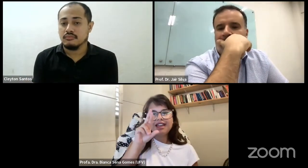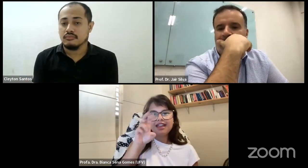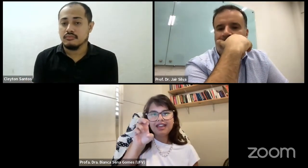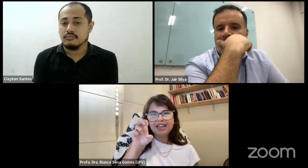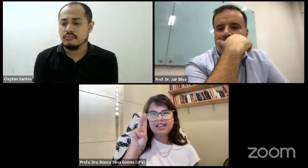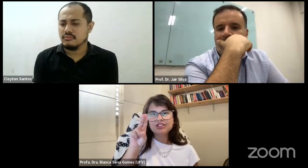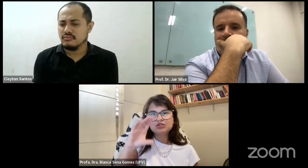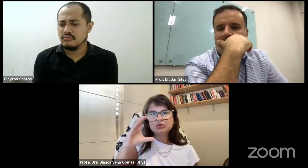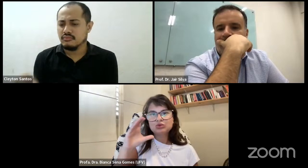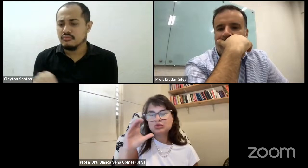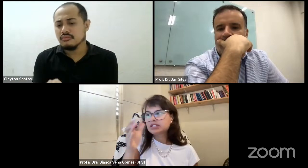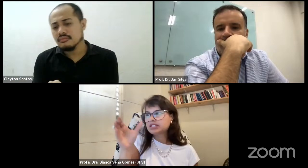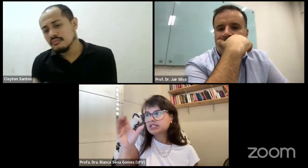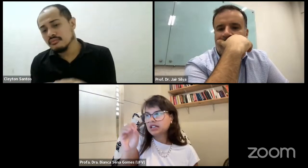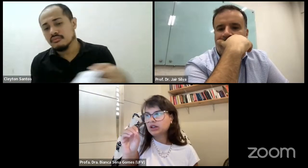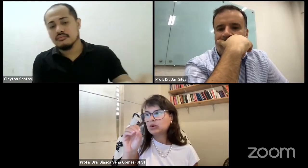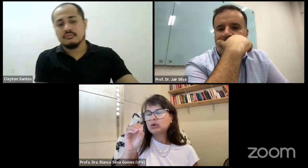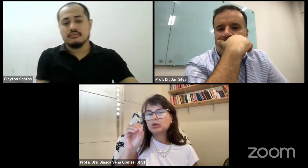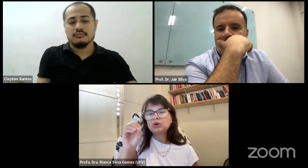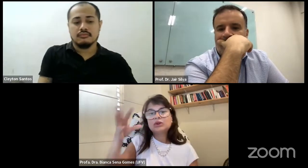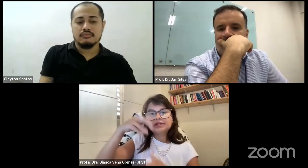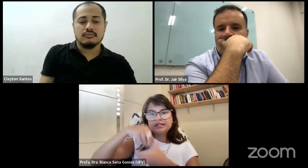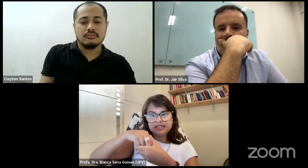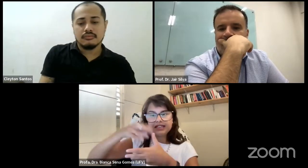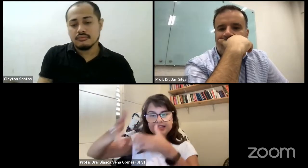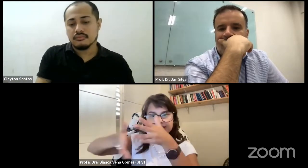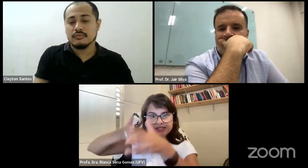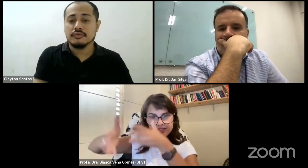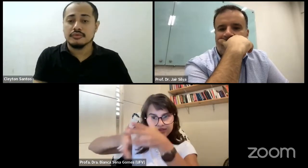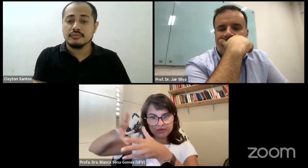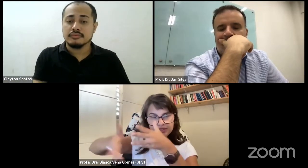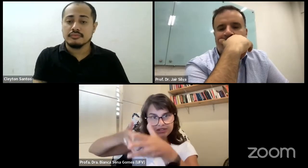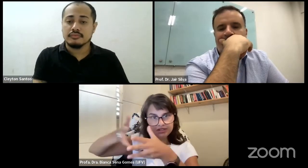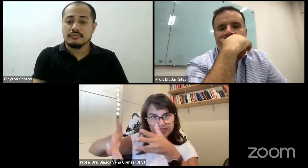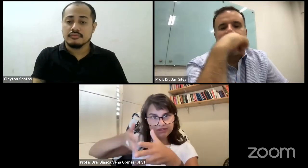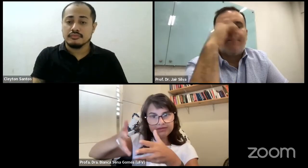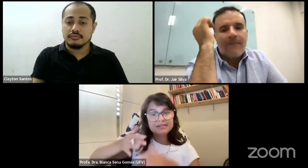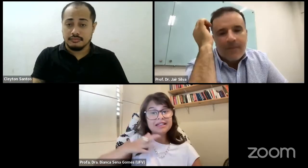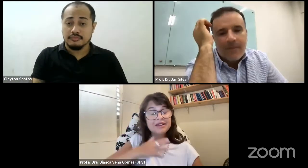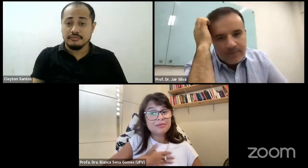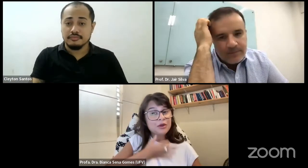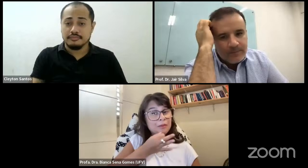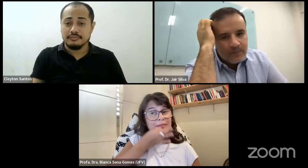você traz algo sobre análise da redução